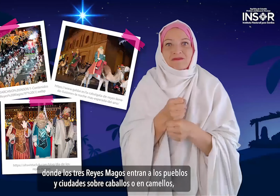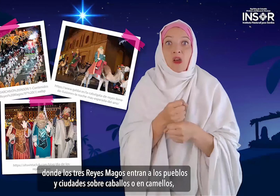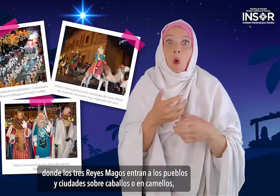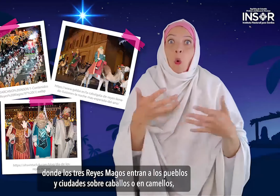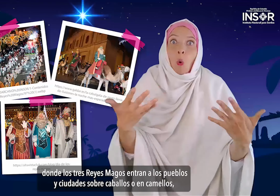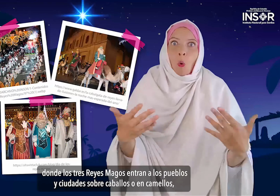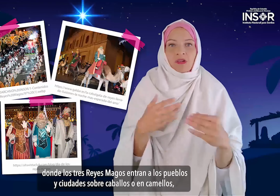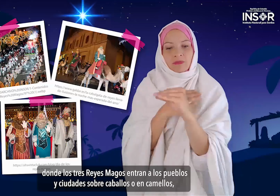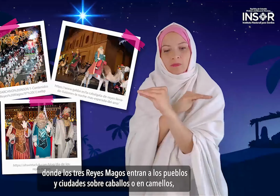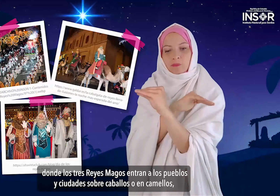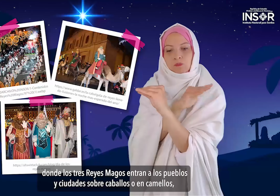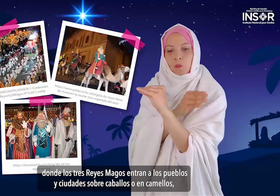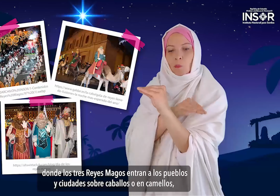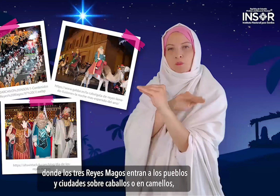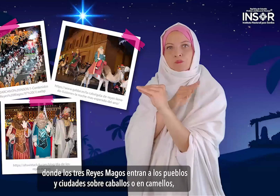caballos o en camellos